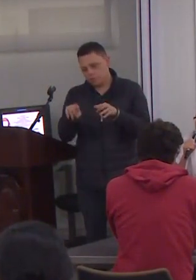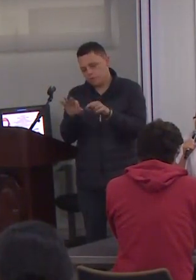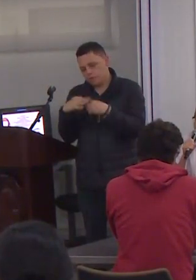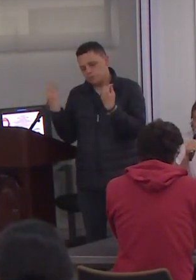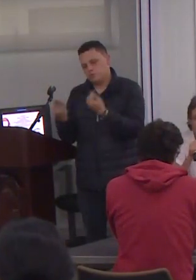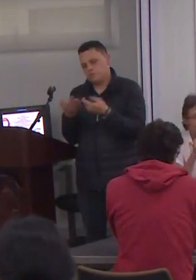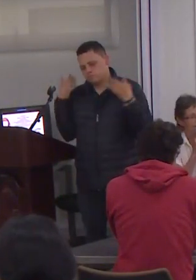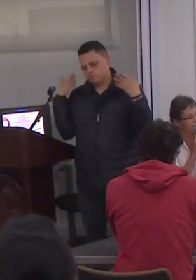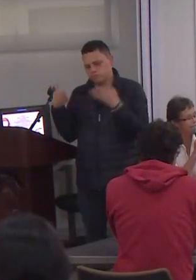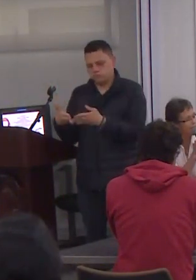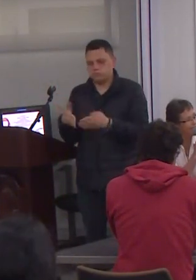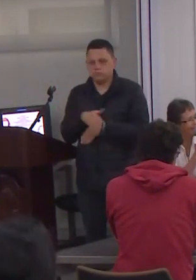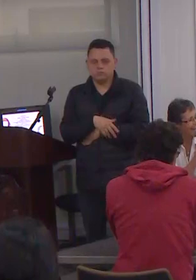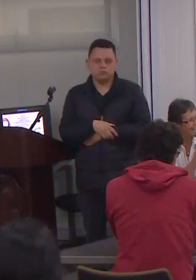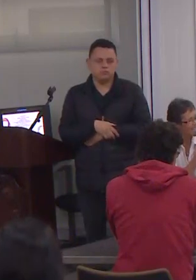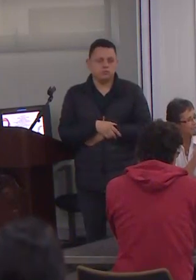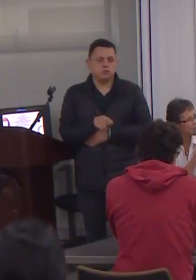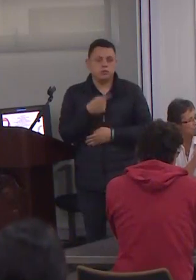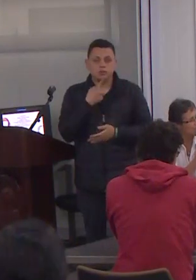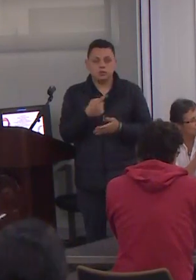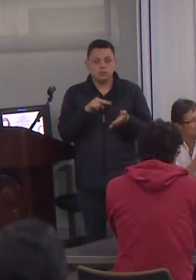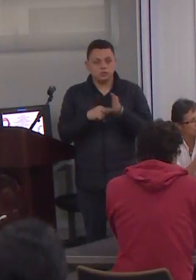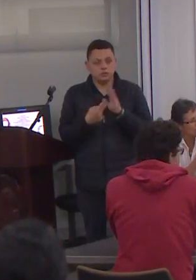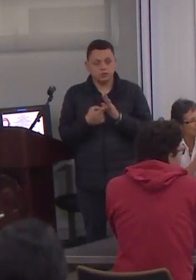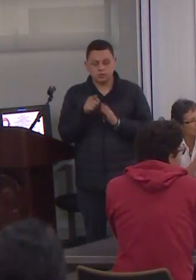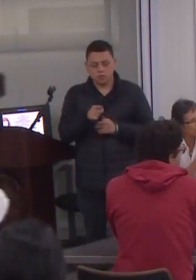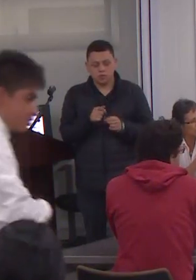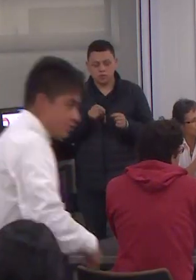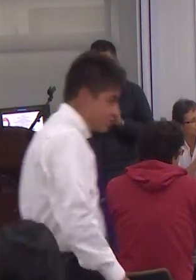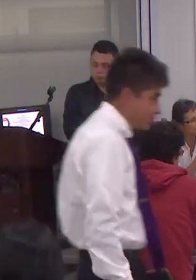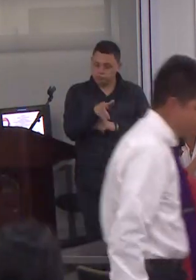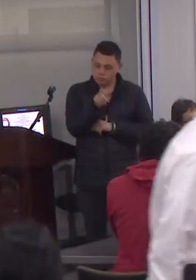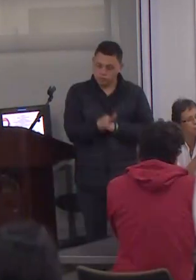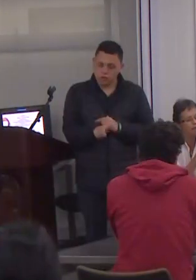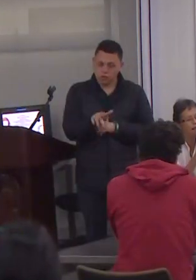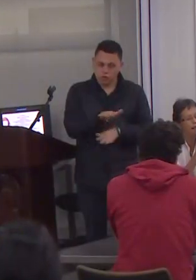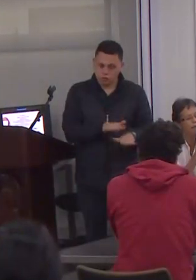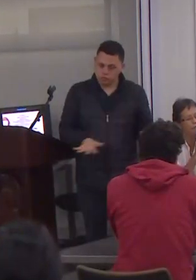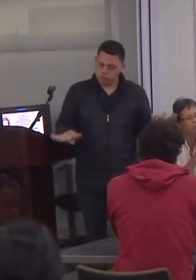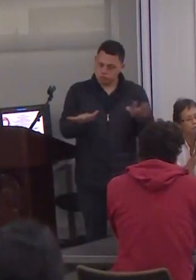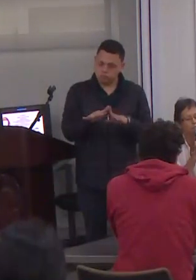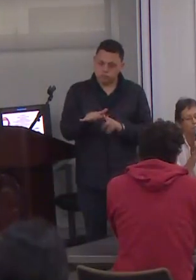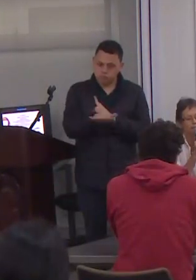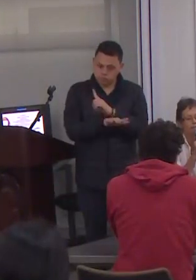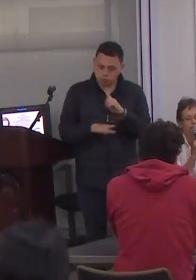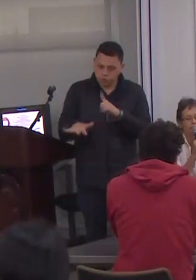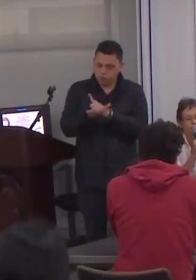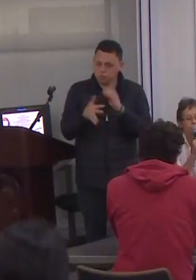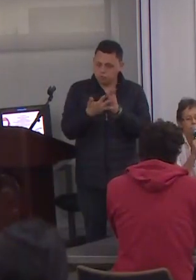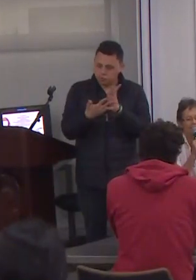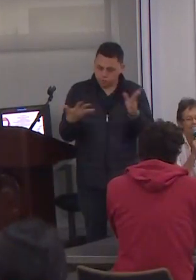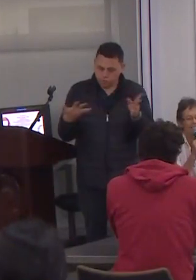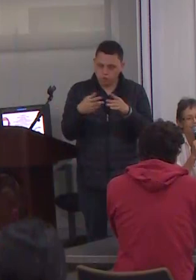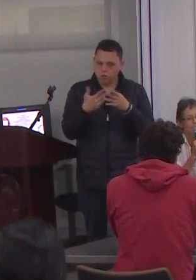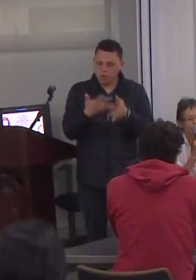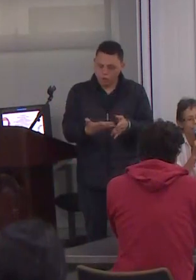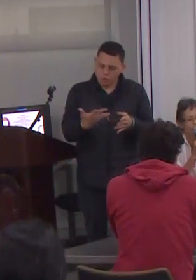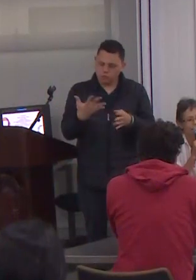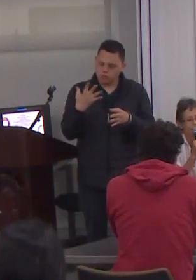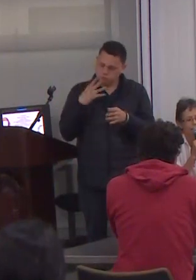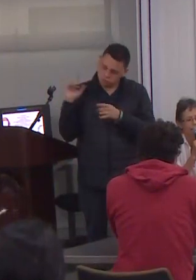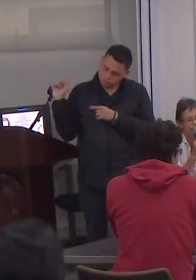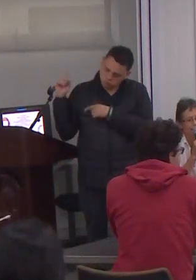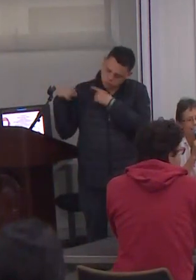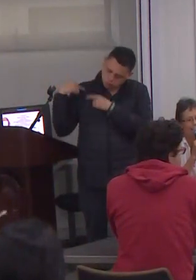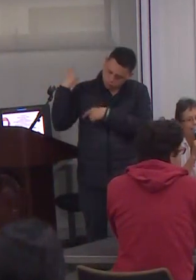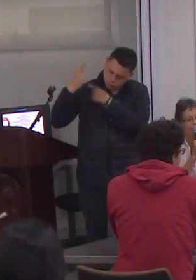eso quiere decir que cada chico en su territorio en su espacio viene con una trayectoria